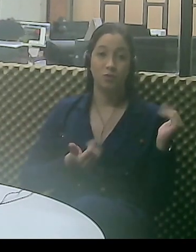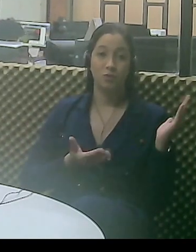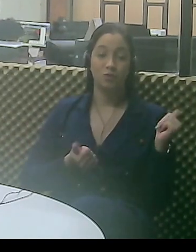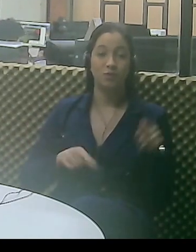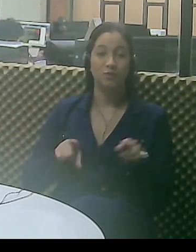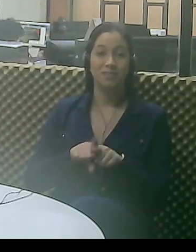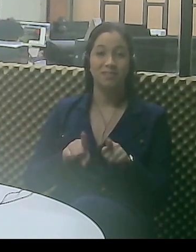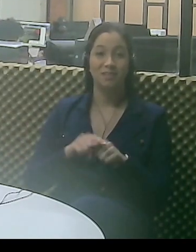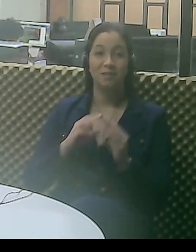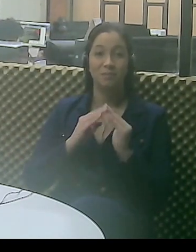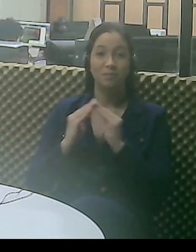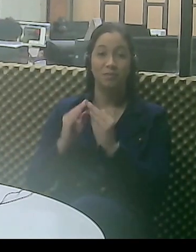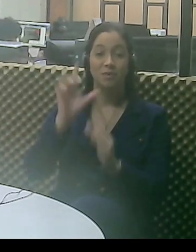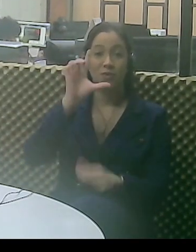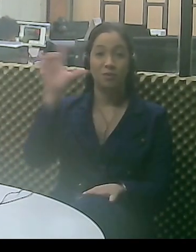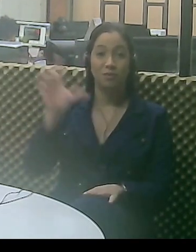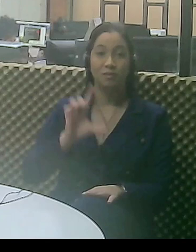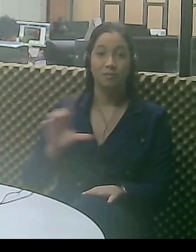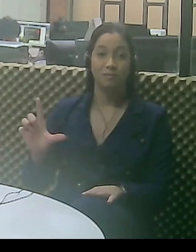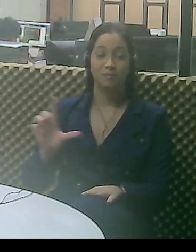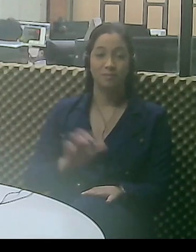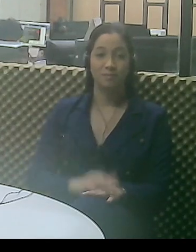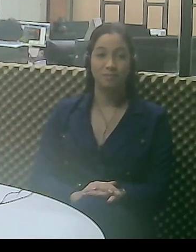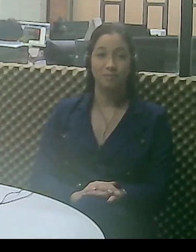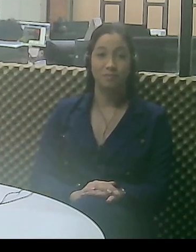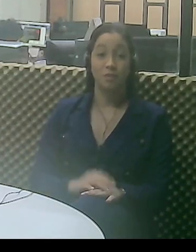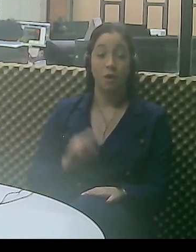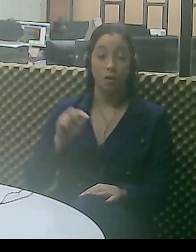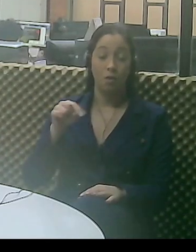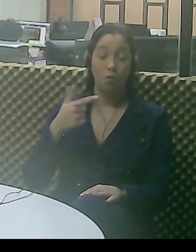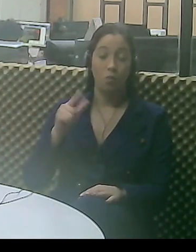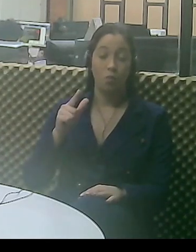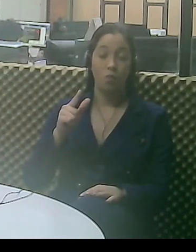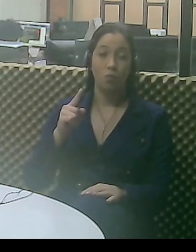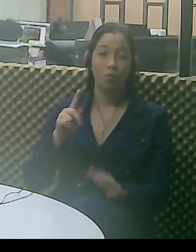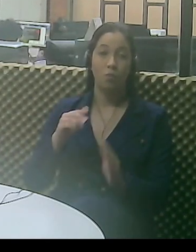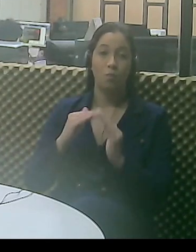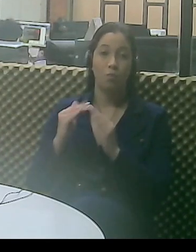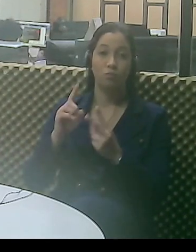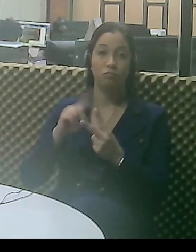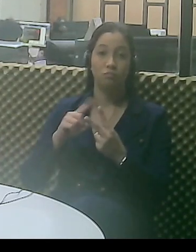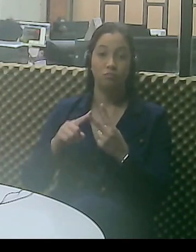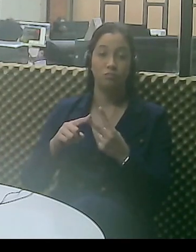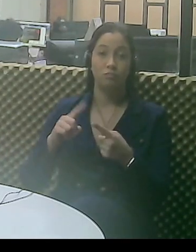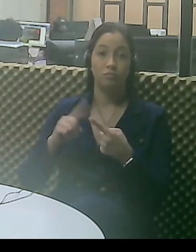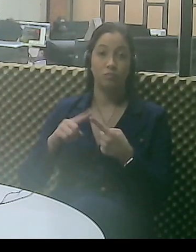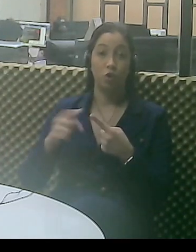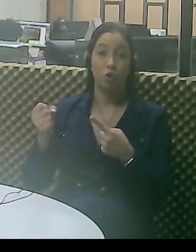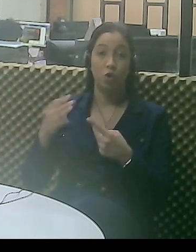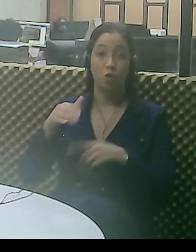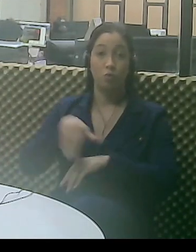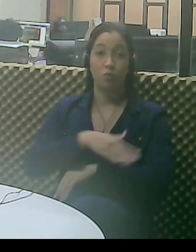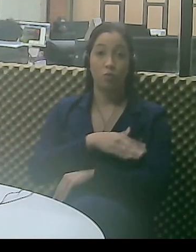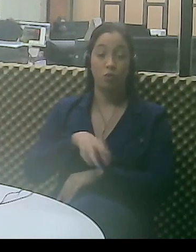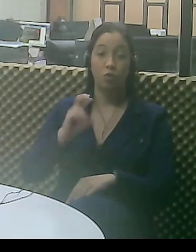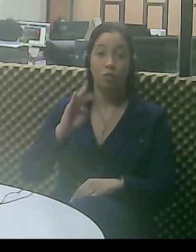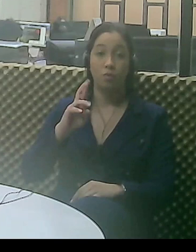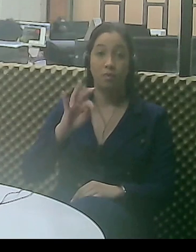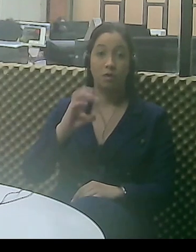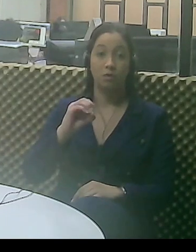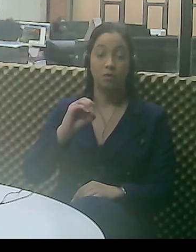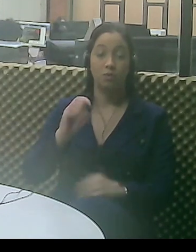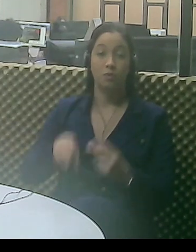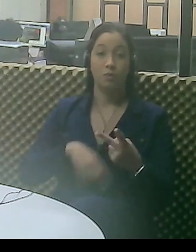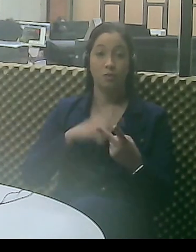e também no bairro Luizotti de Freitas. No Luizotti, há 2 unidades, a nova sede, que fica na rua Roberto